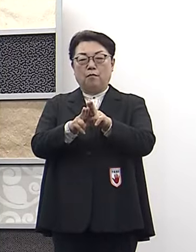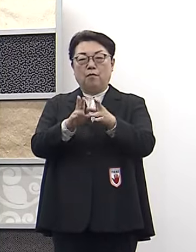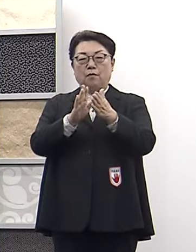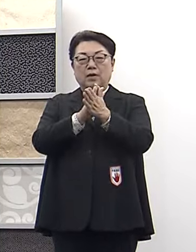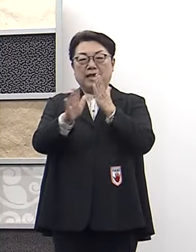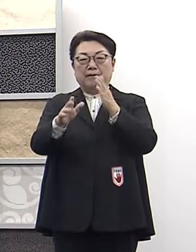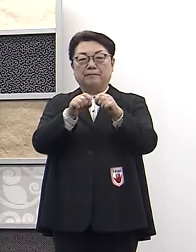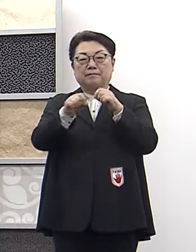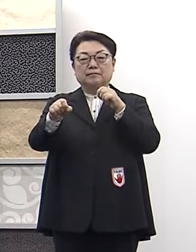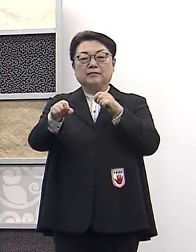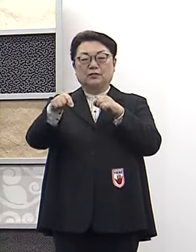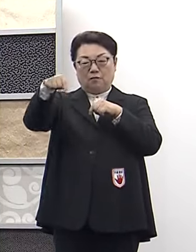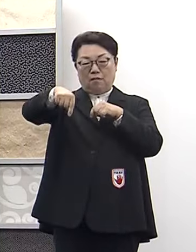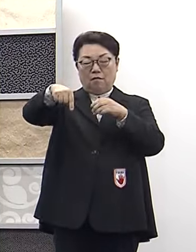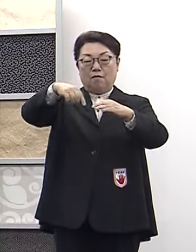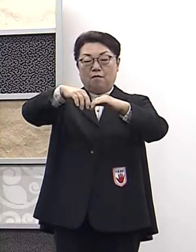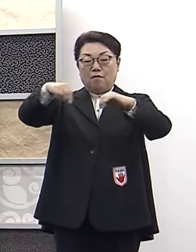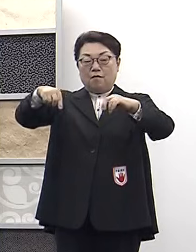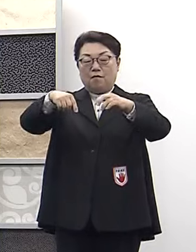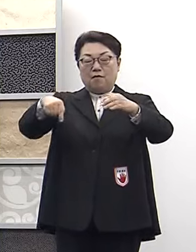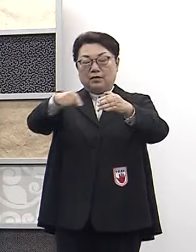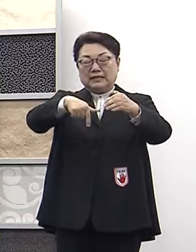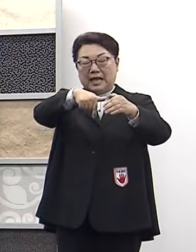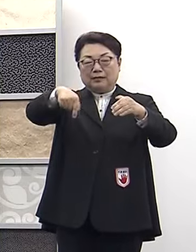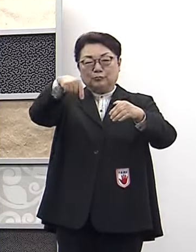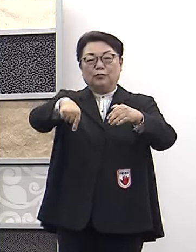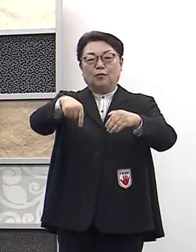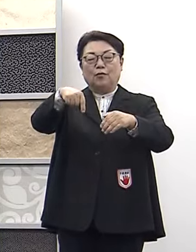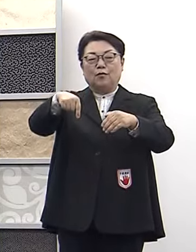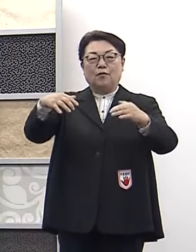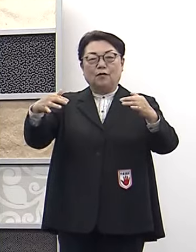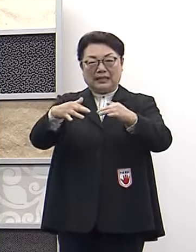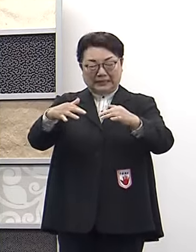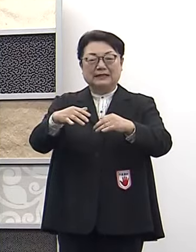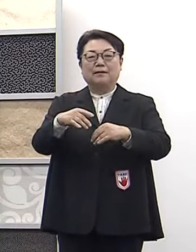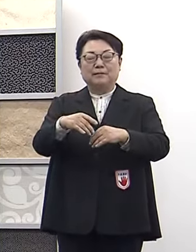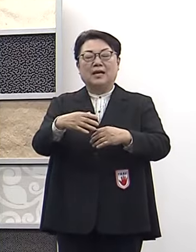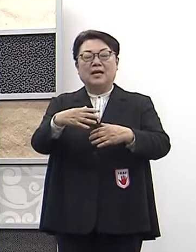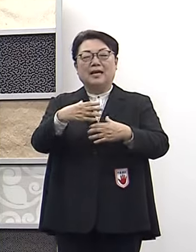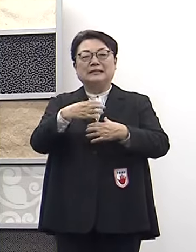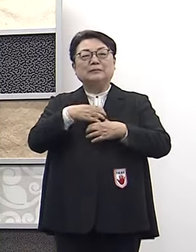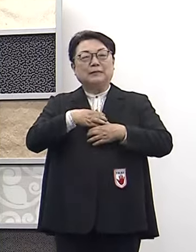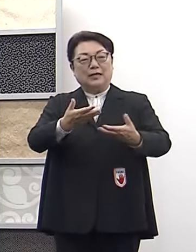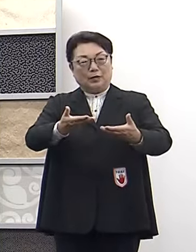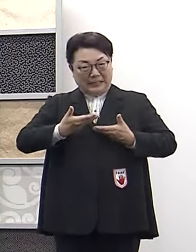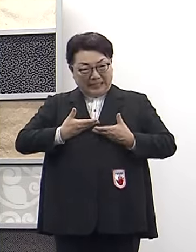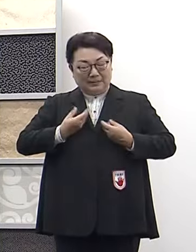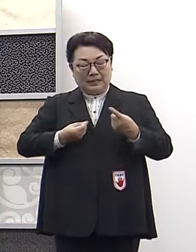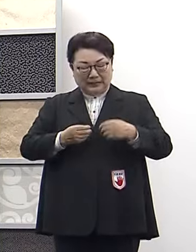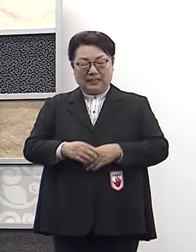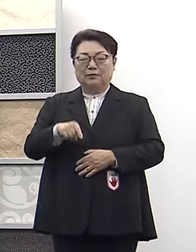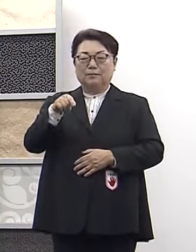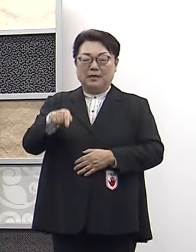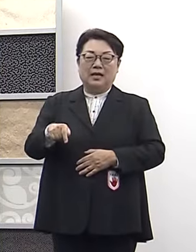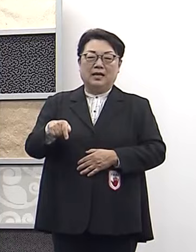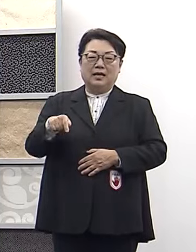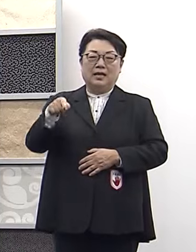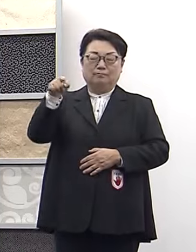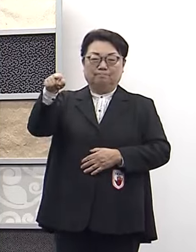中の話といったらあれですけど、ご心配をしていただき大変恐縮ではありますが、ここは相手のある話なん